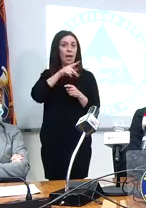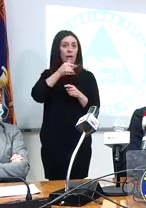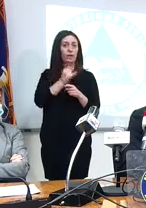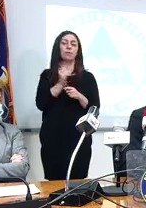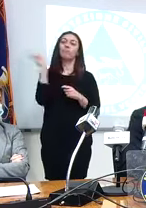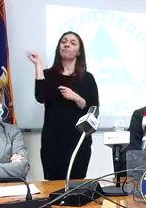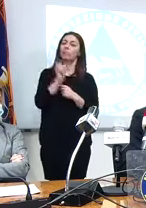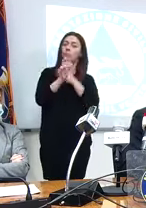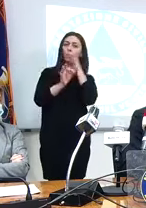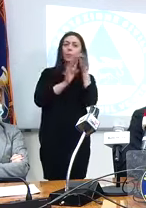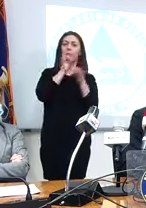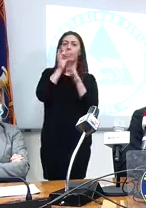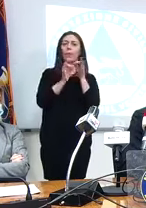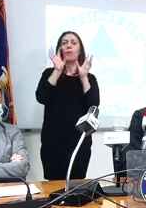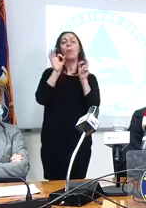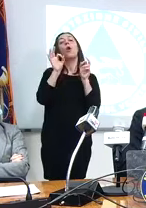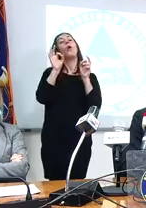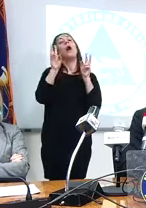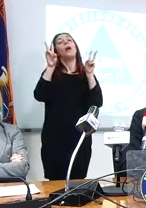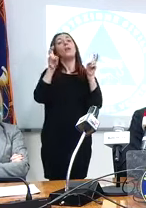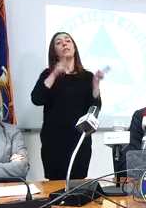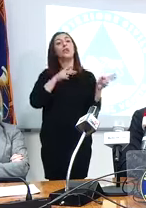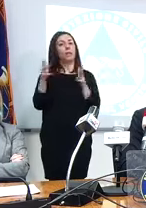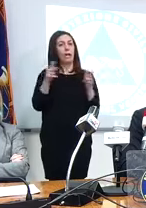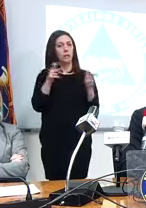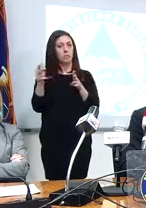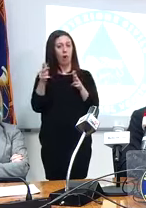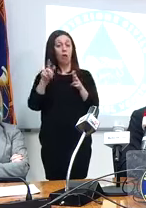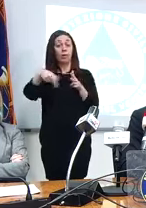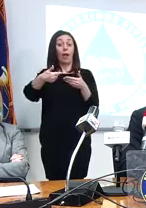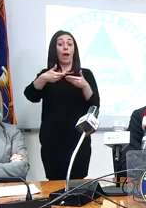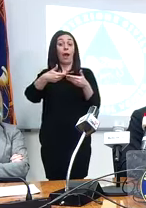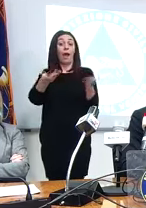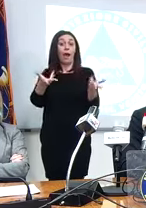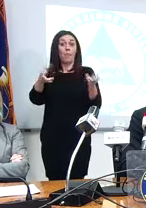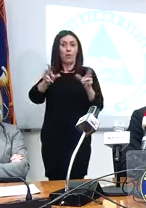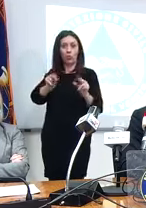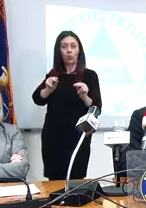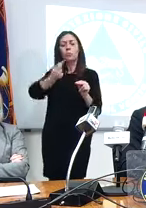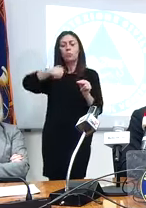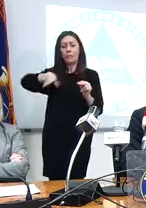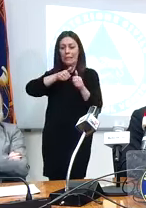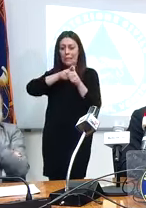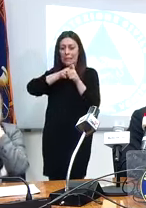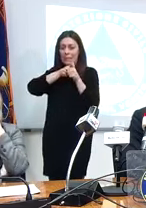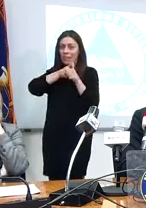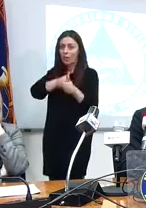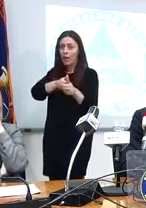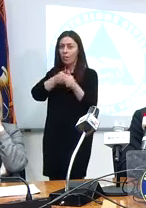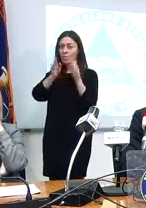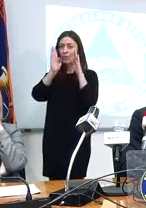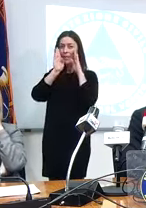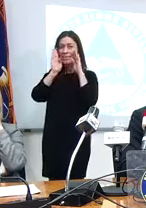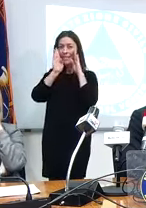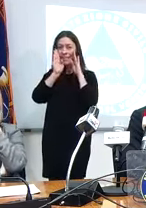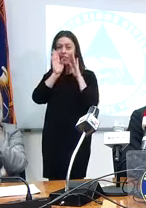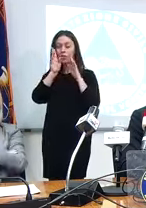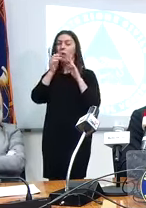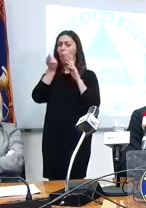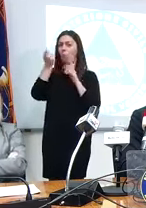E stiamo seguendo con puntualità e anche con una certa preoccupazione il tema della ripartenza della